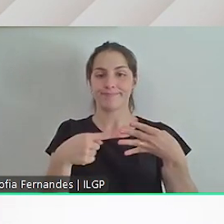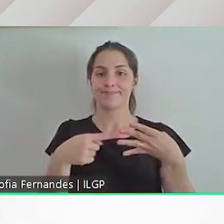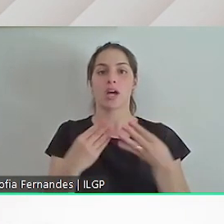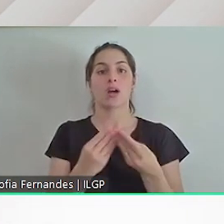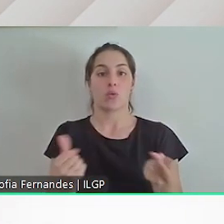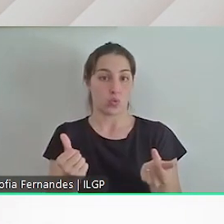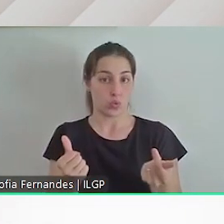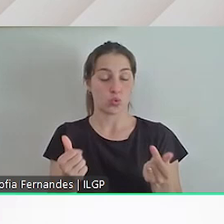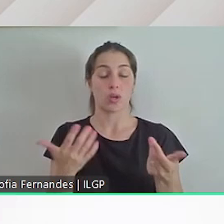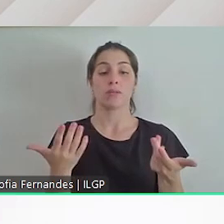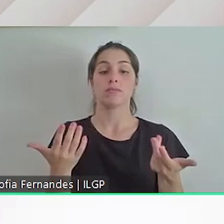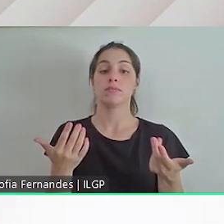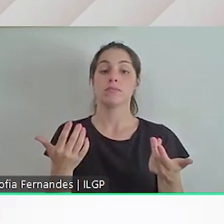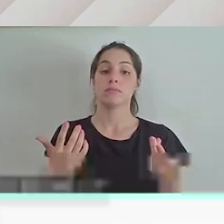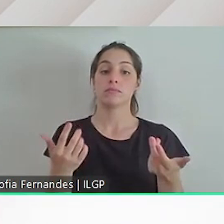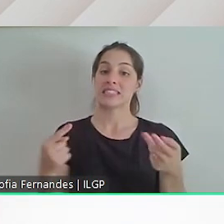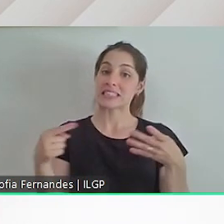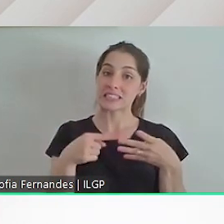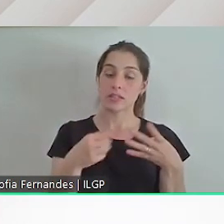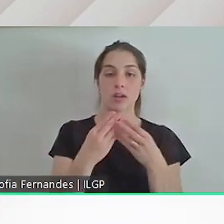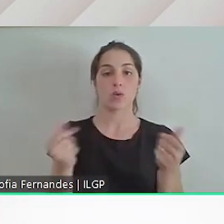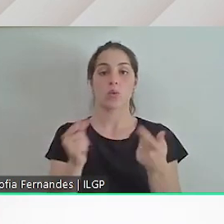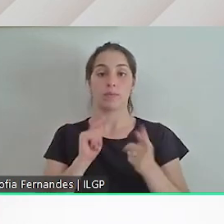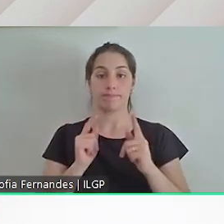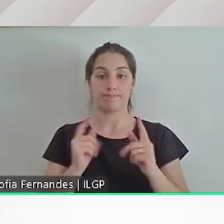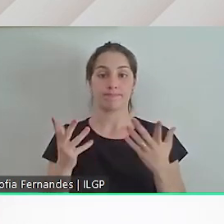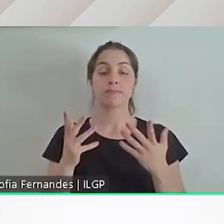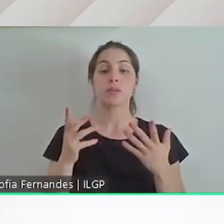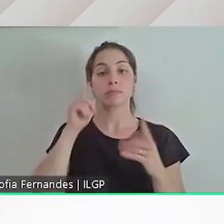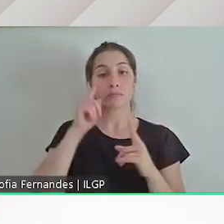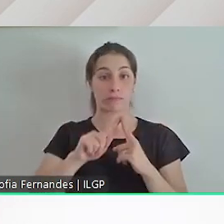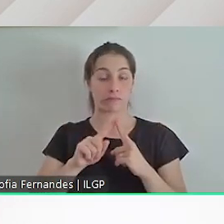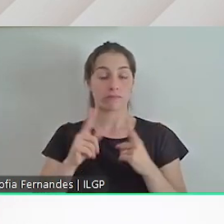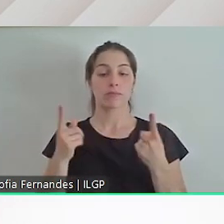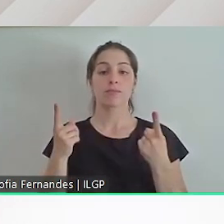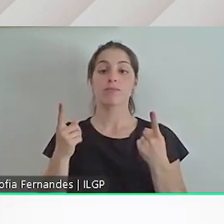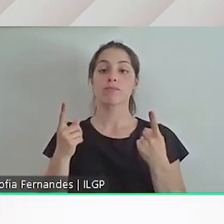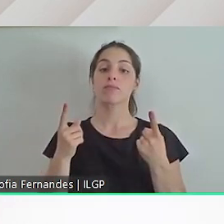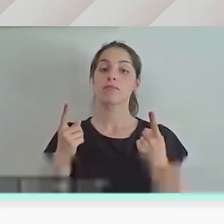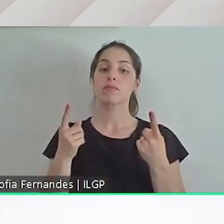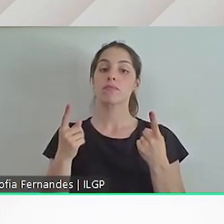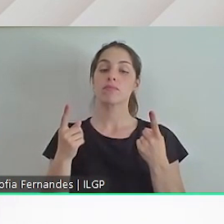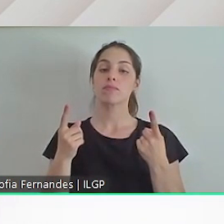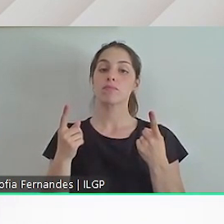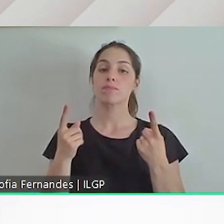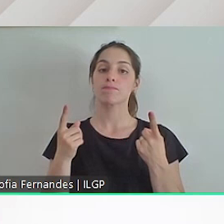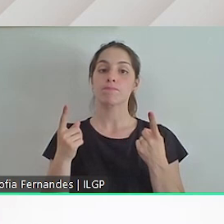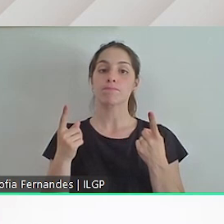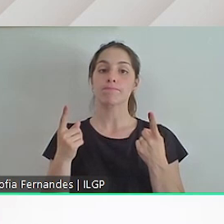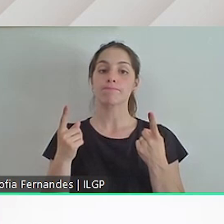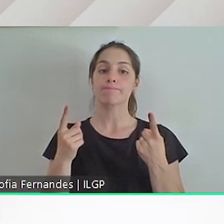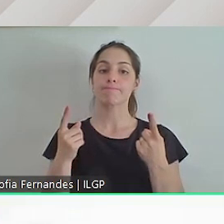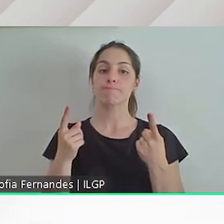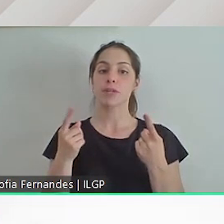recursos. E, portanto, este aqui é um espaço que tem como objetivo promover o intercâmbio